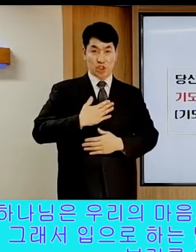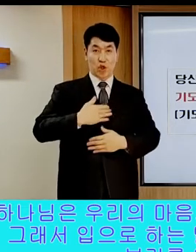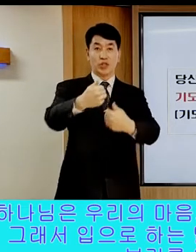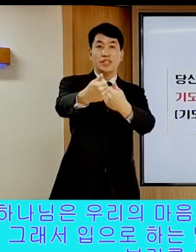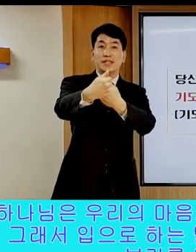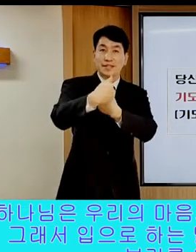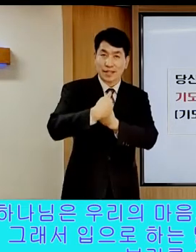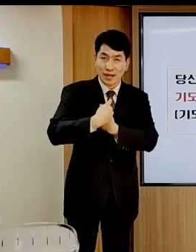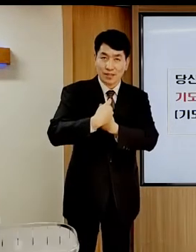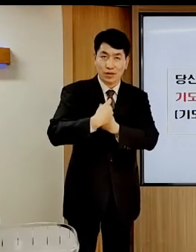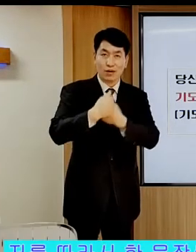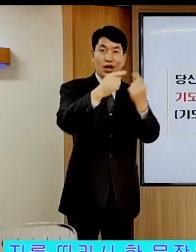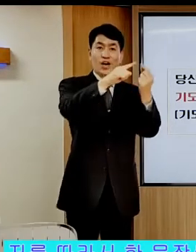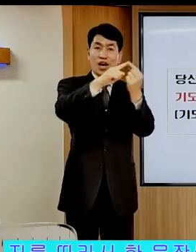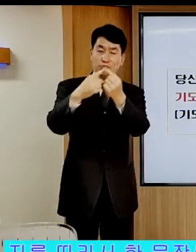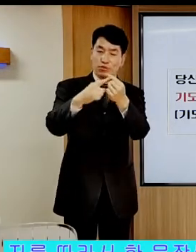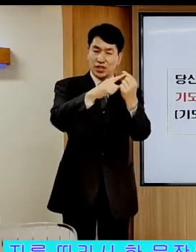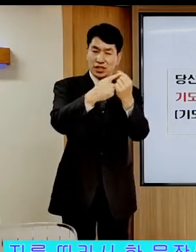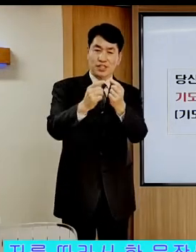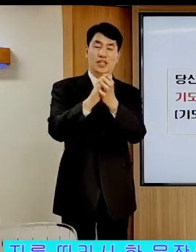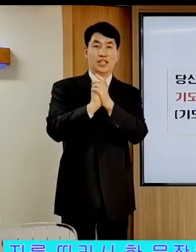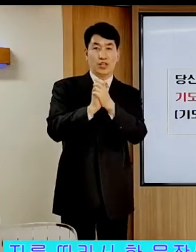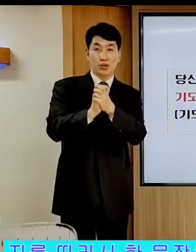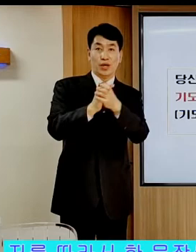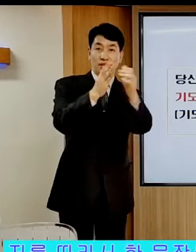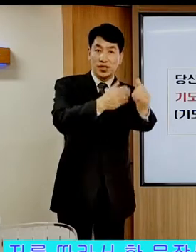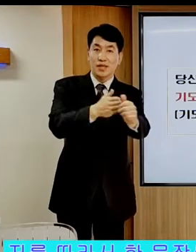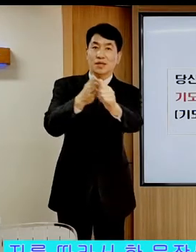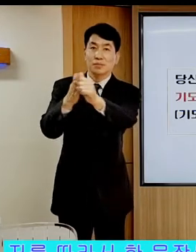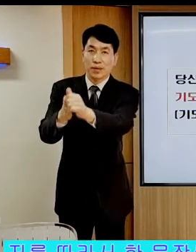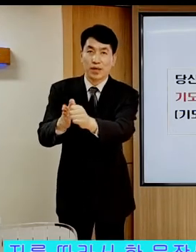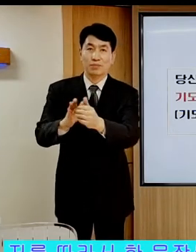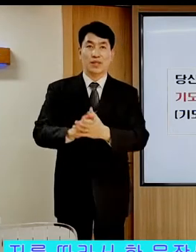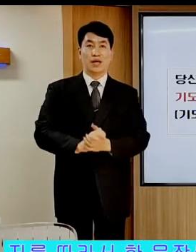저를 따라서 한 문장씩 기도하시기 바랍니다.